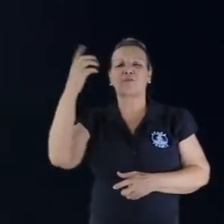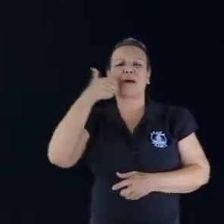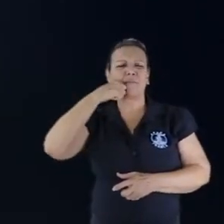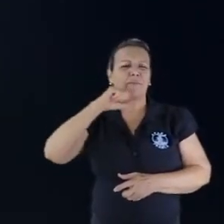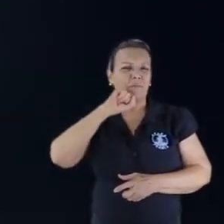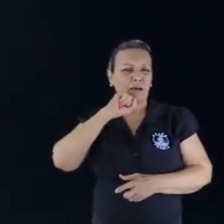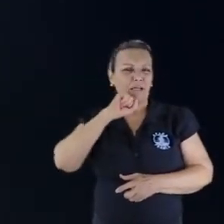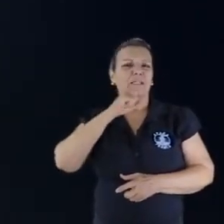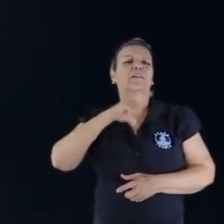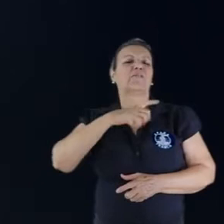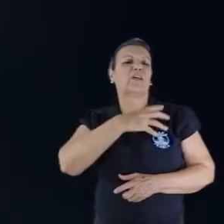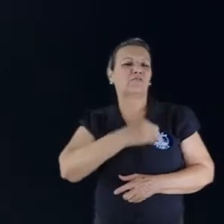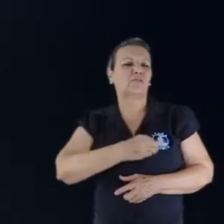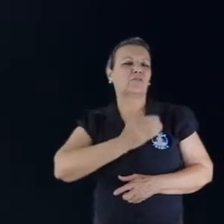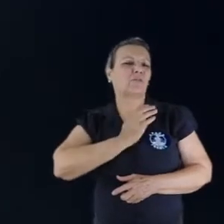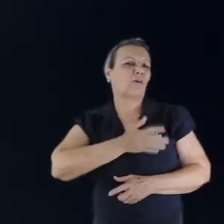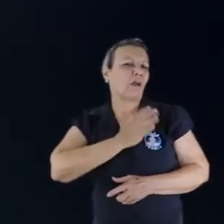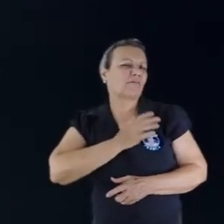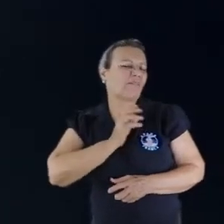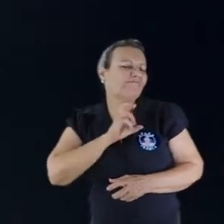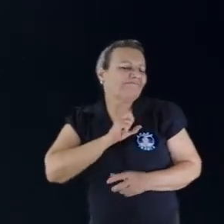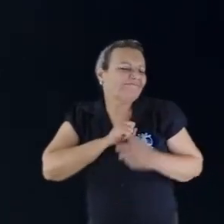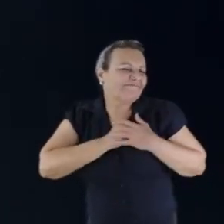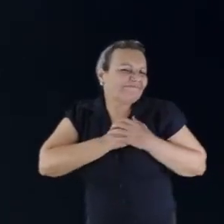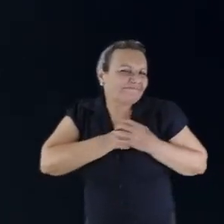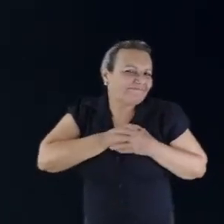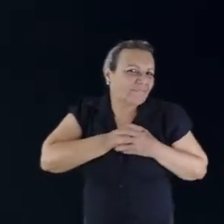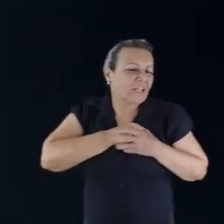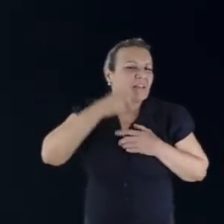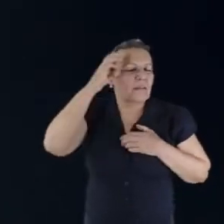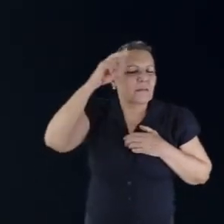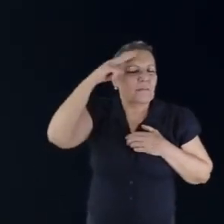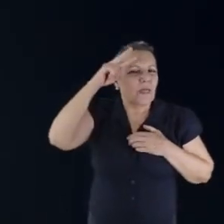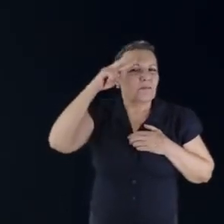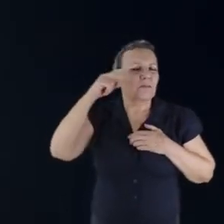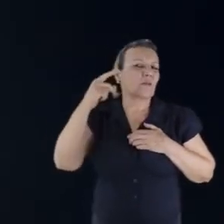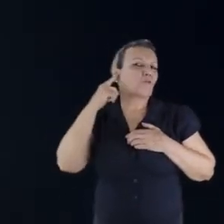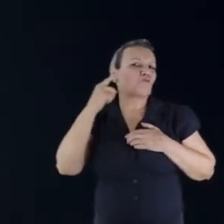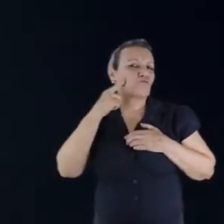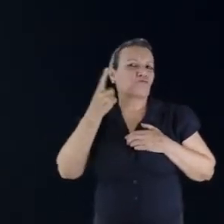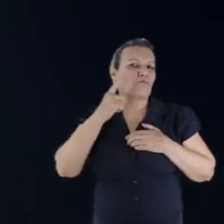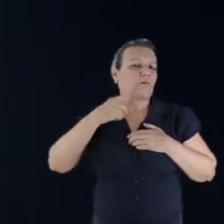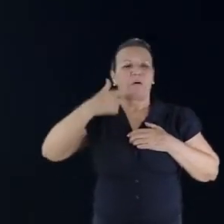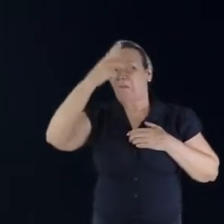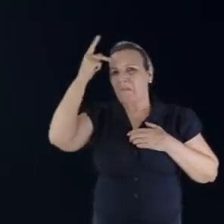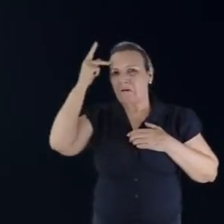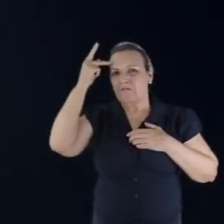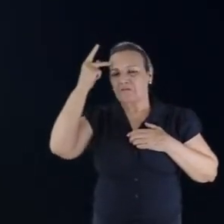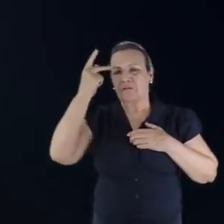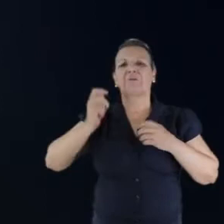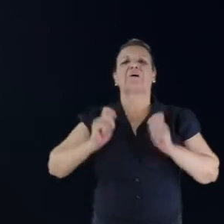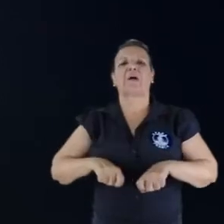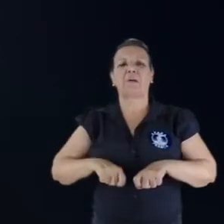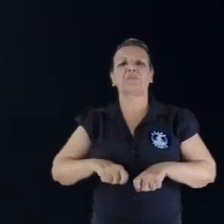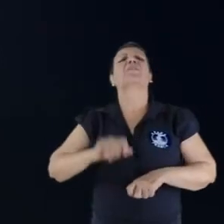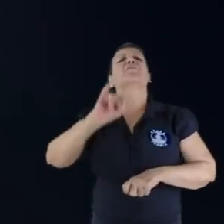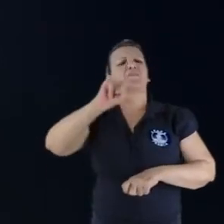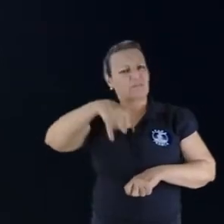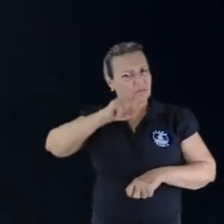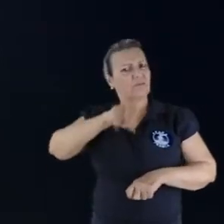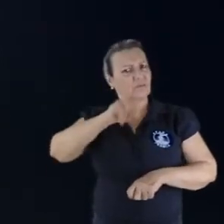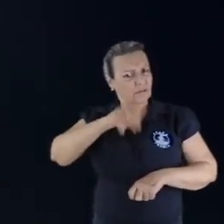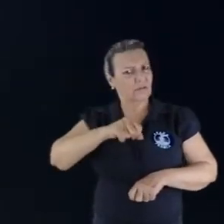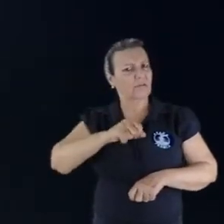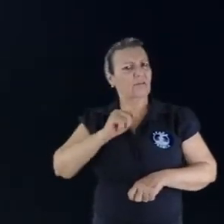as mães que têm os filhos, que o coraçãozinho delas fica apertado, que pensam que eles não são gente,